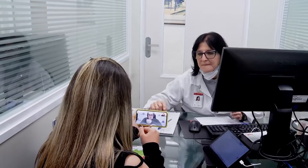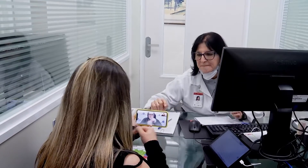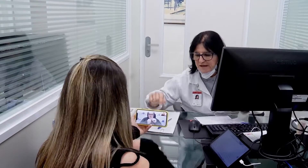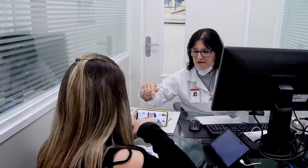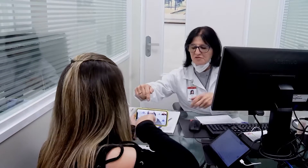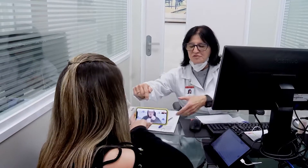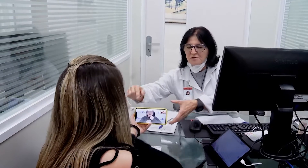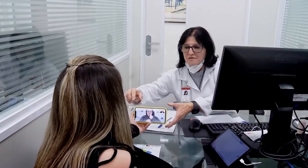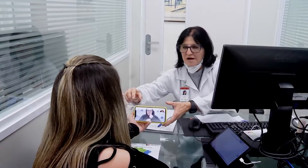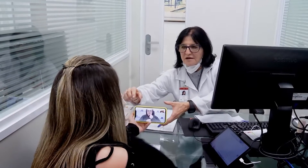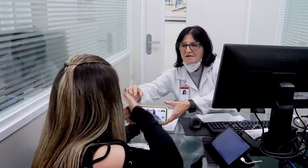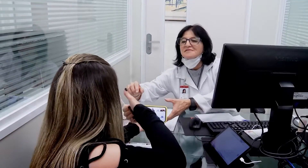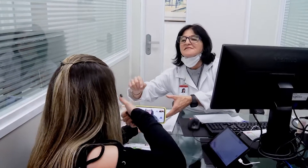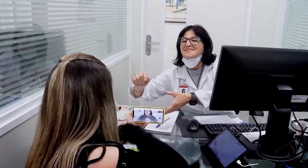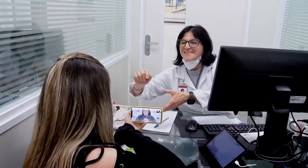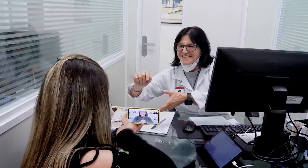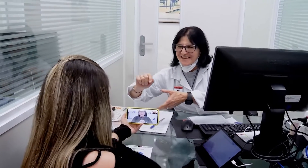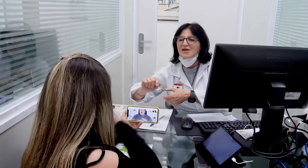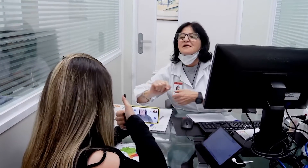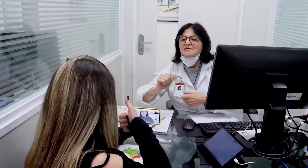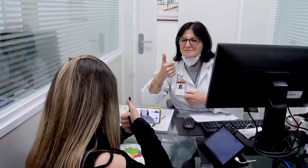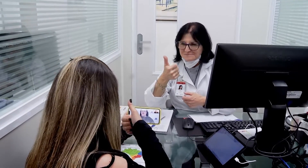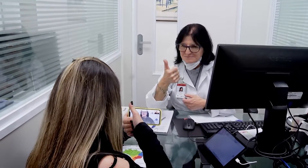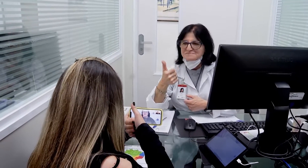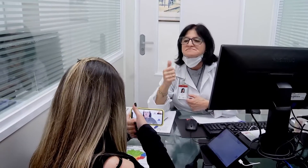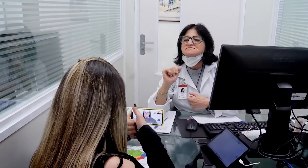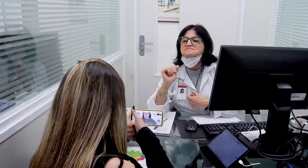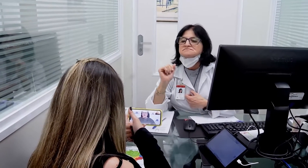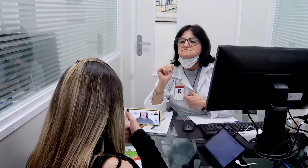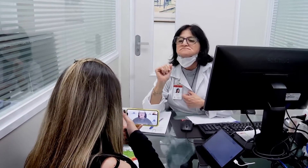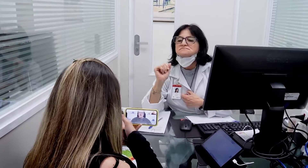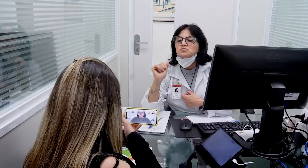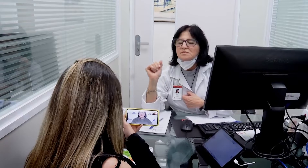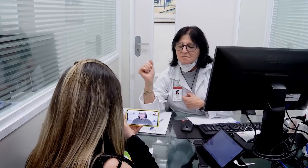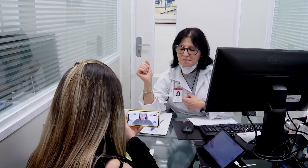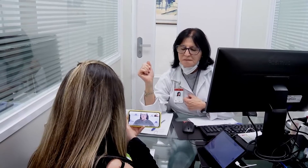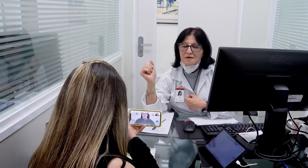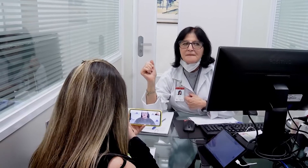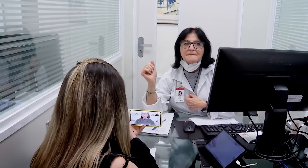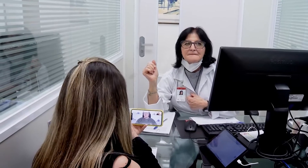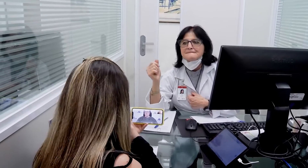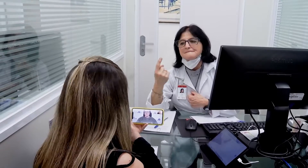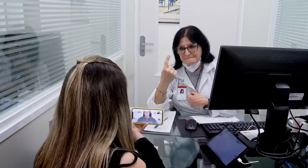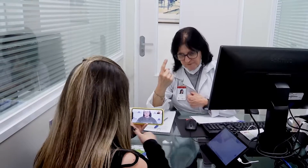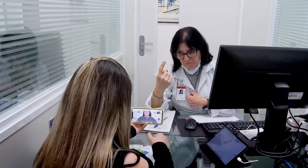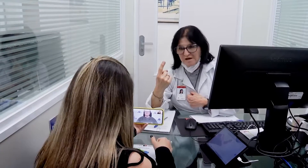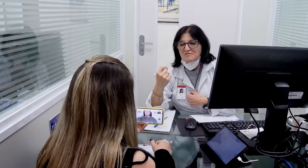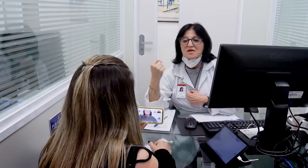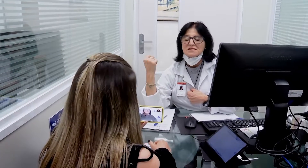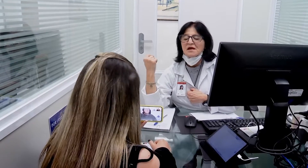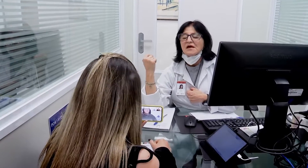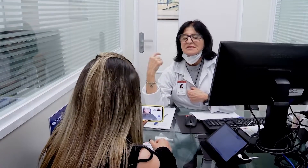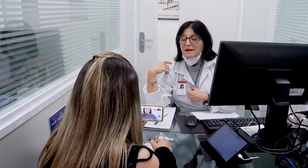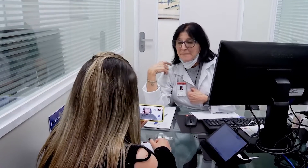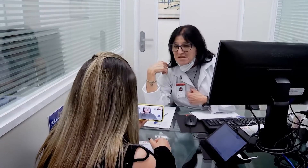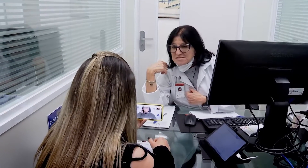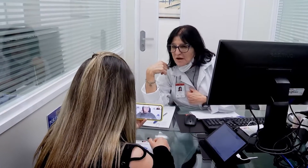Você quer que eu fale com ela? Não, é a primeira vez. É a primeira vez que doa sangue. Tá bem de